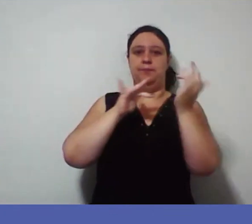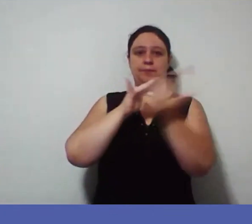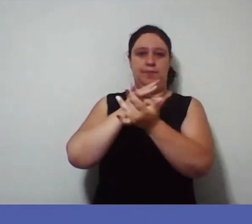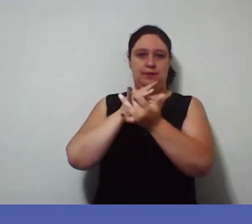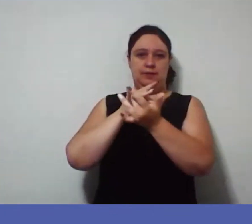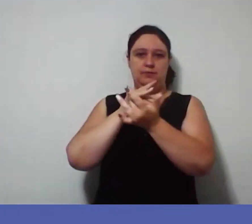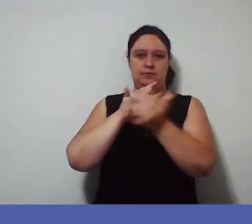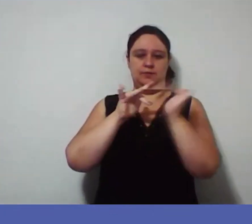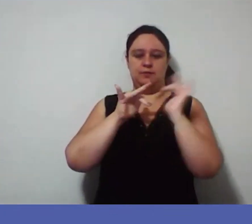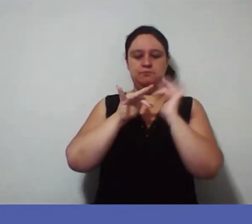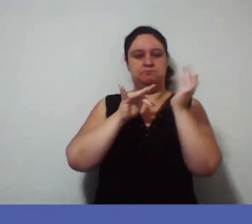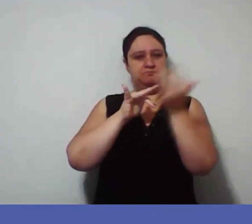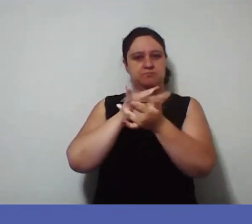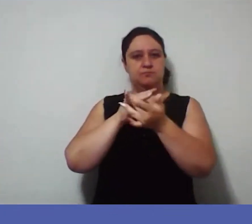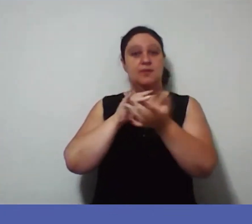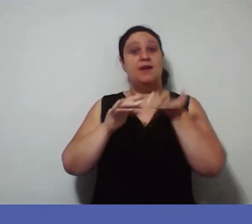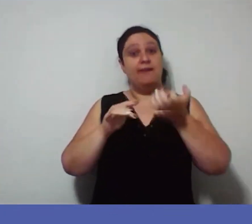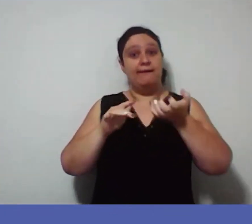visam lucro.